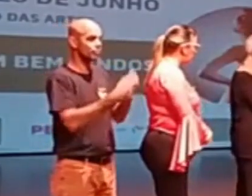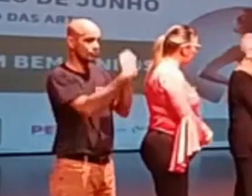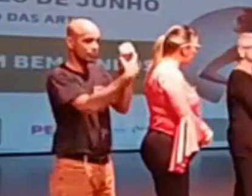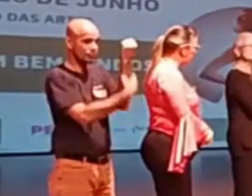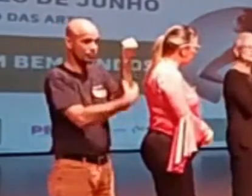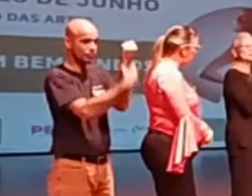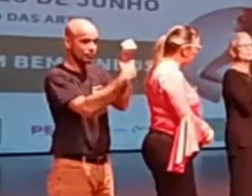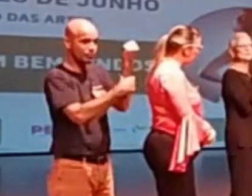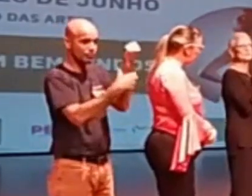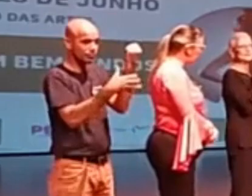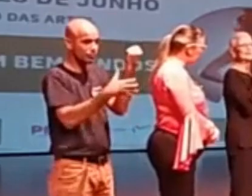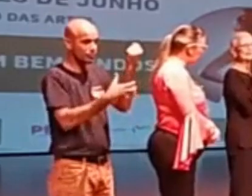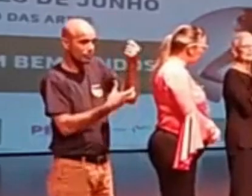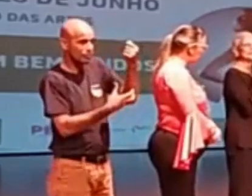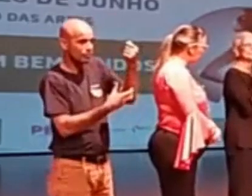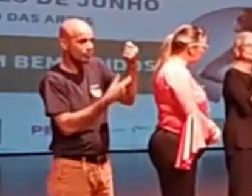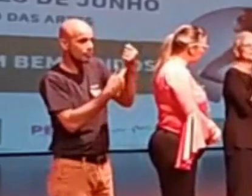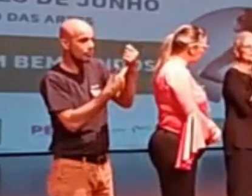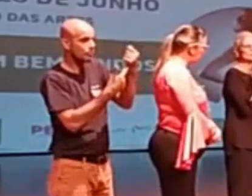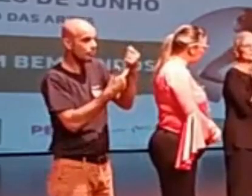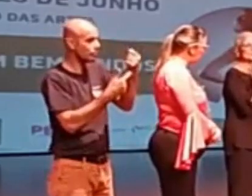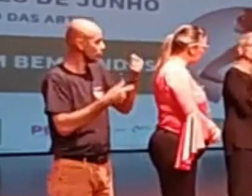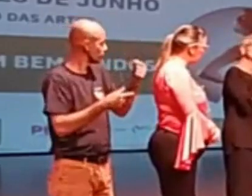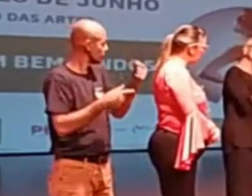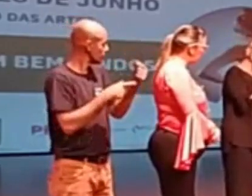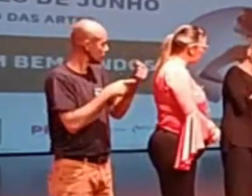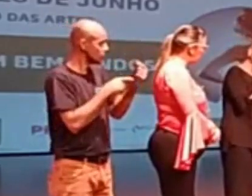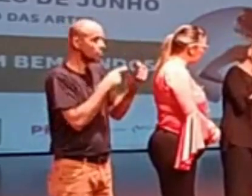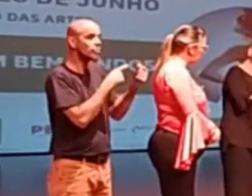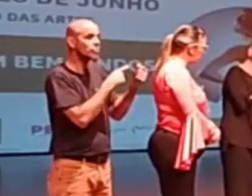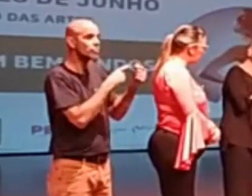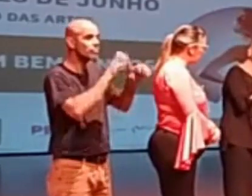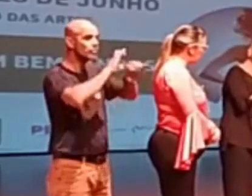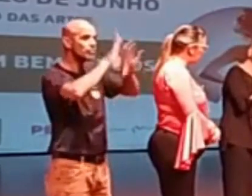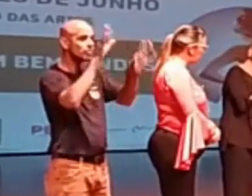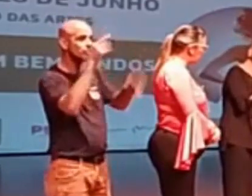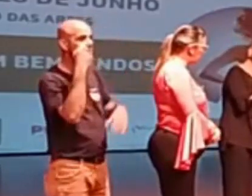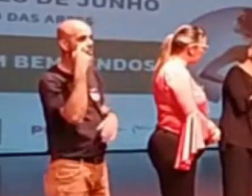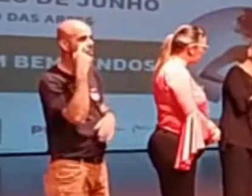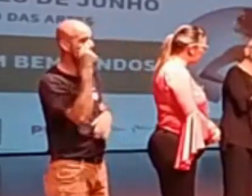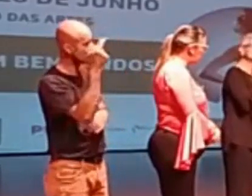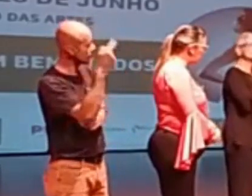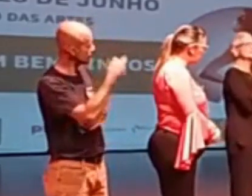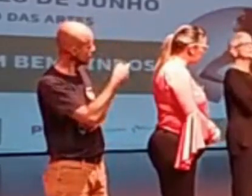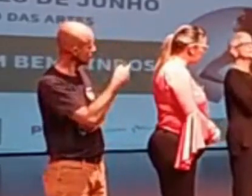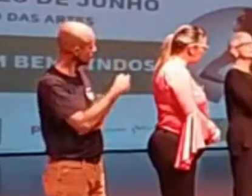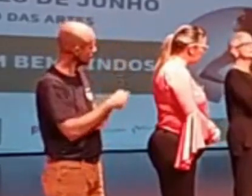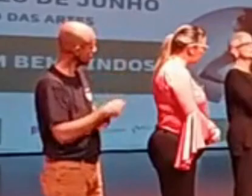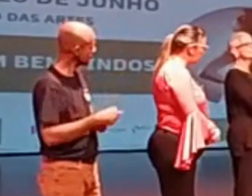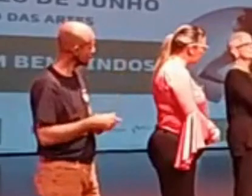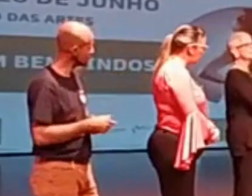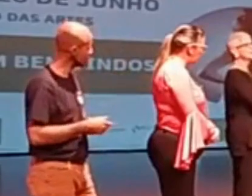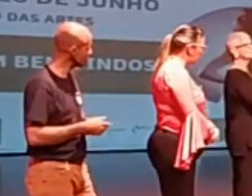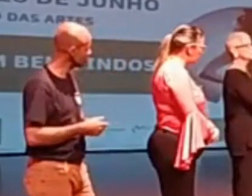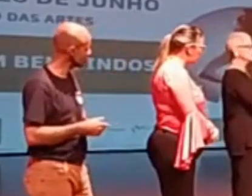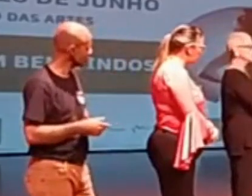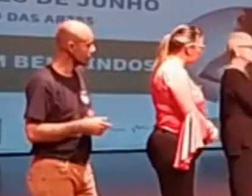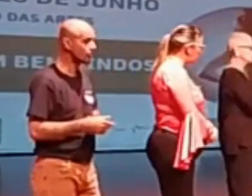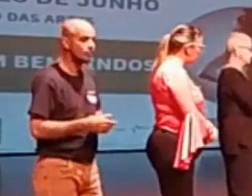do tronco, vocês podem ver que ela tem uma questão que está clara aqui no momento, né? E